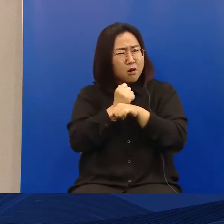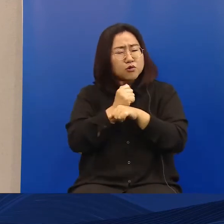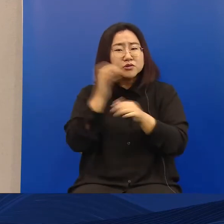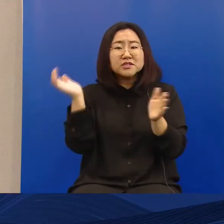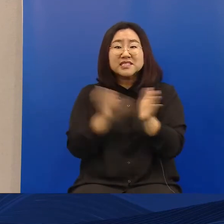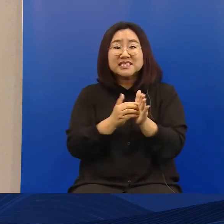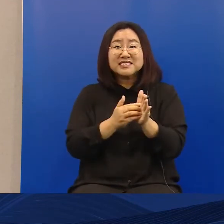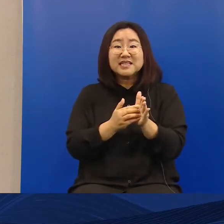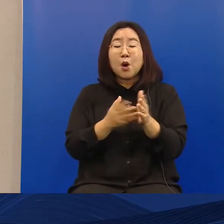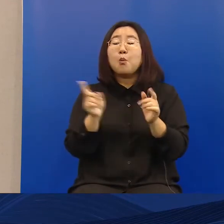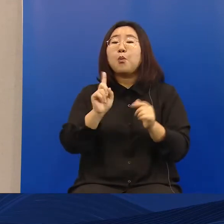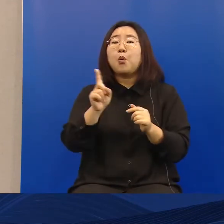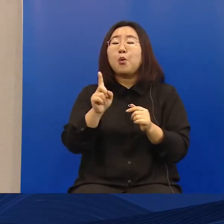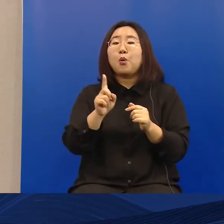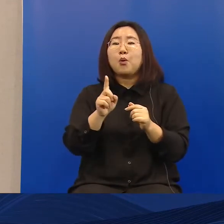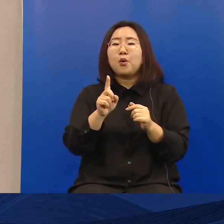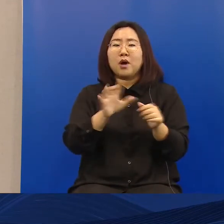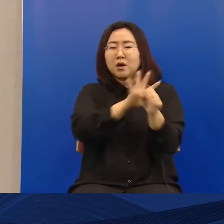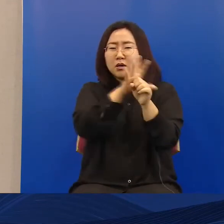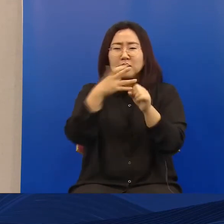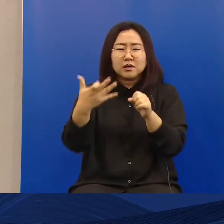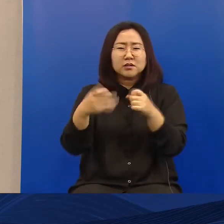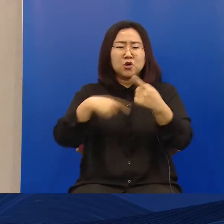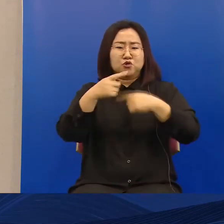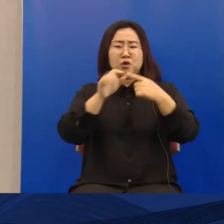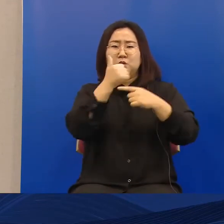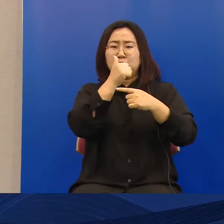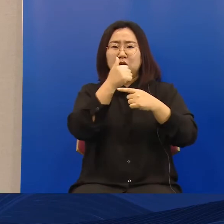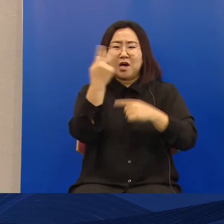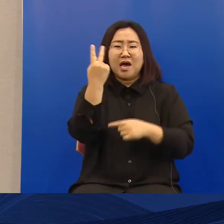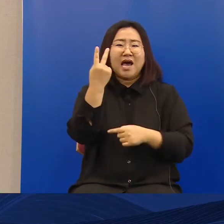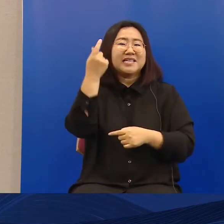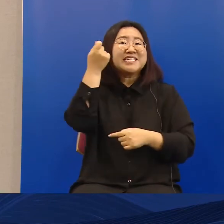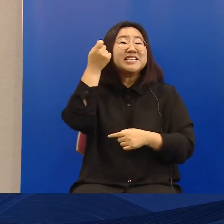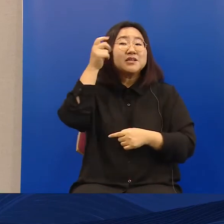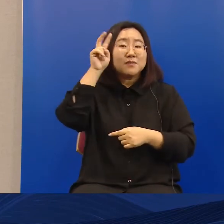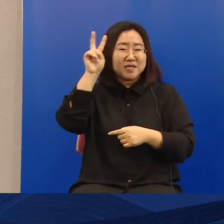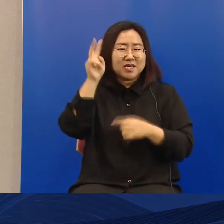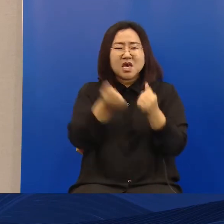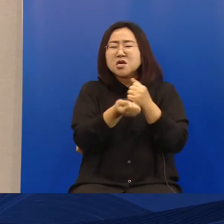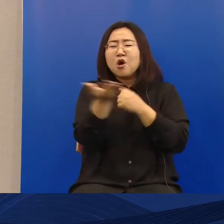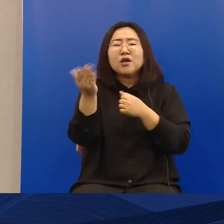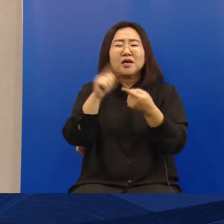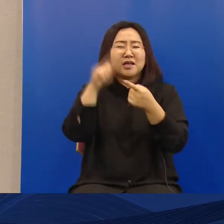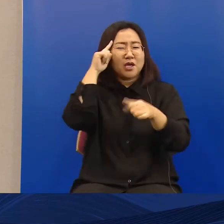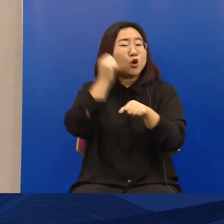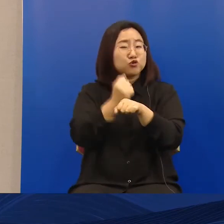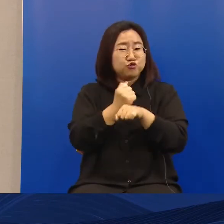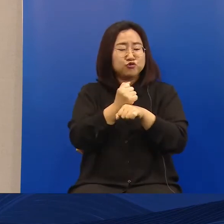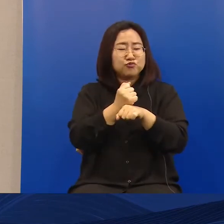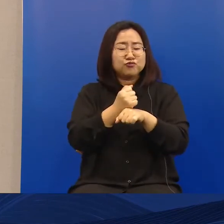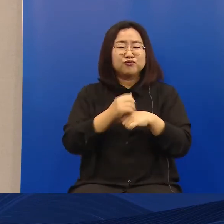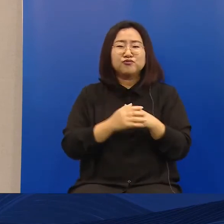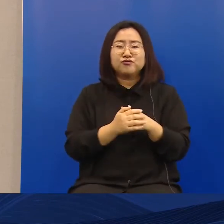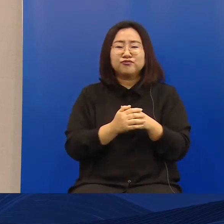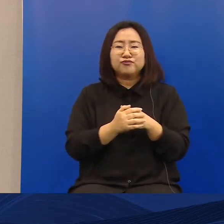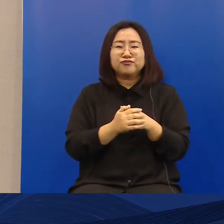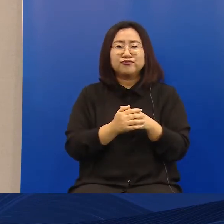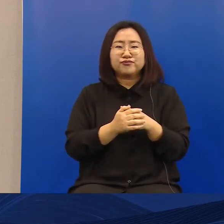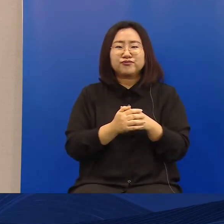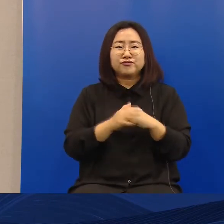게 있습니다. 그래서 팬데믹 기간 동안 수어 통역사가 텔레비전에 미치는 영향에 대한 연구였죠.